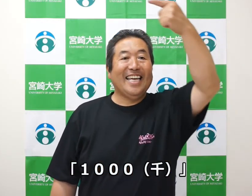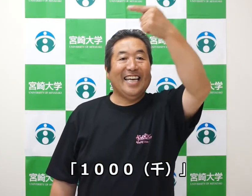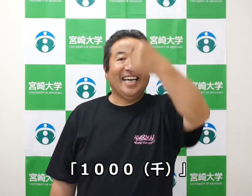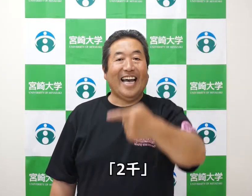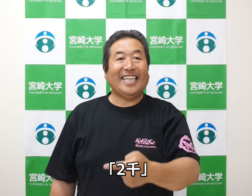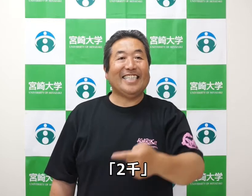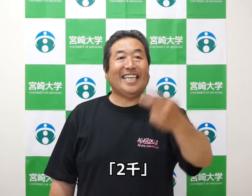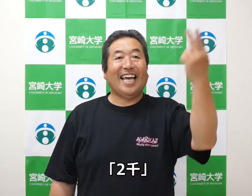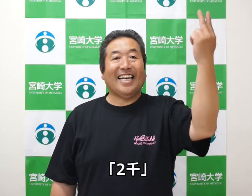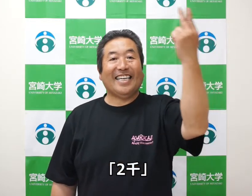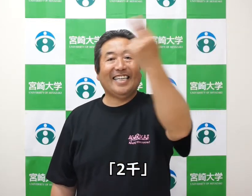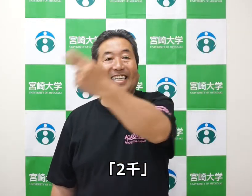はい、2000、